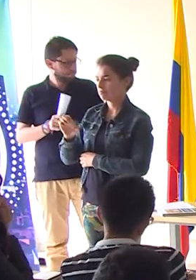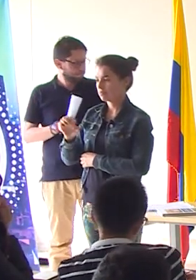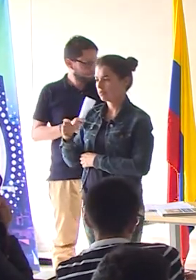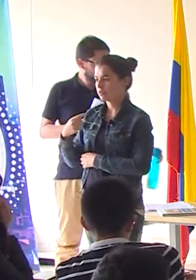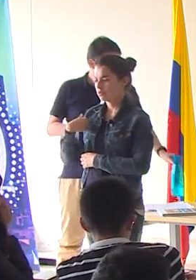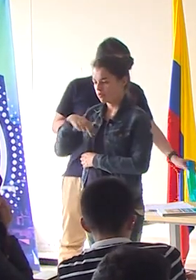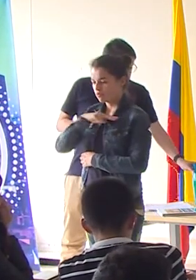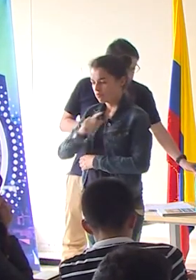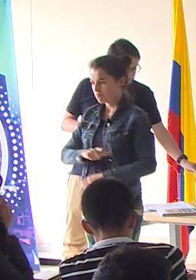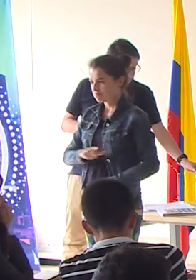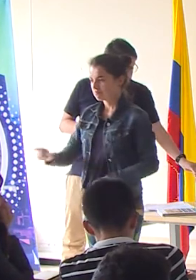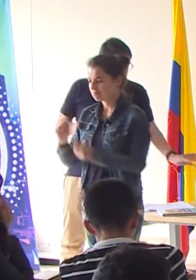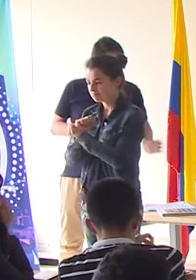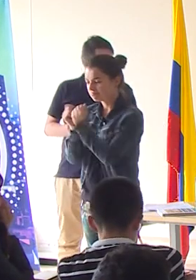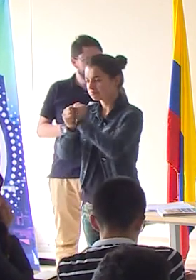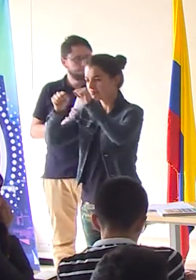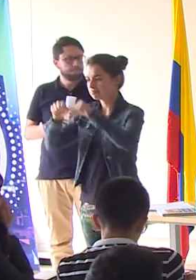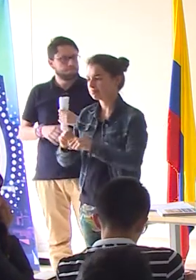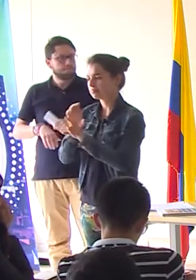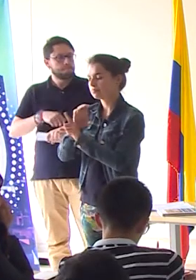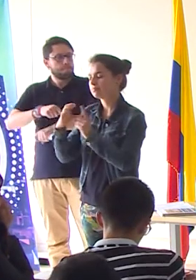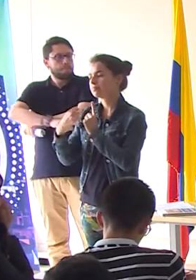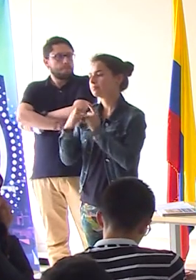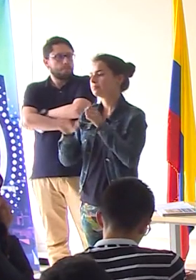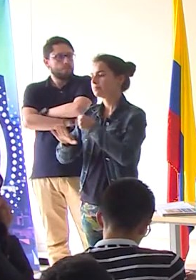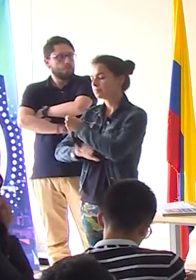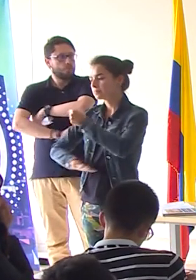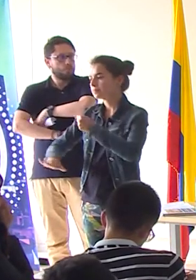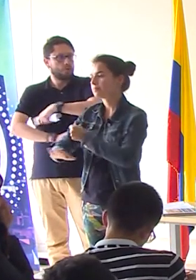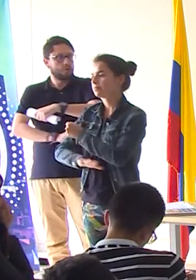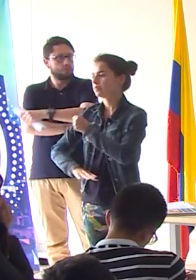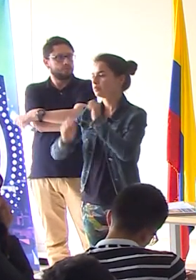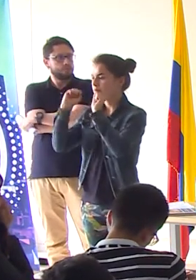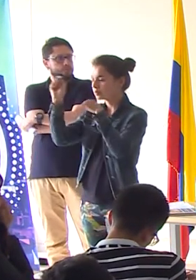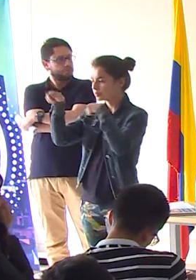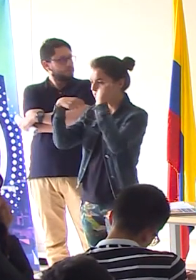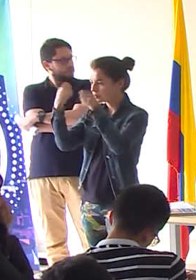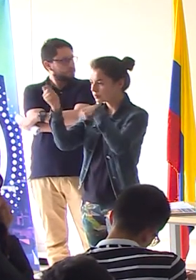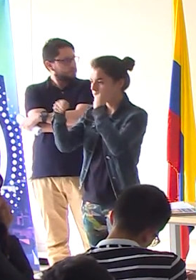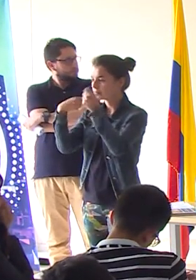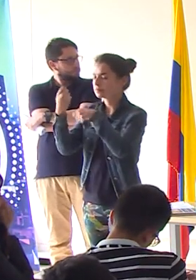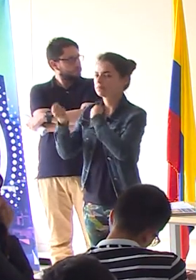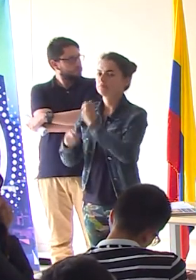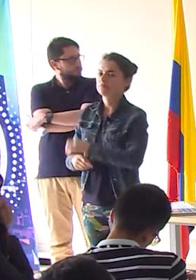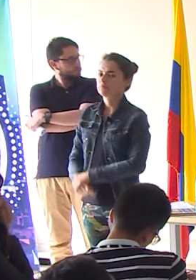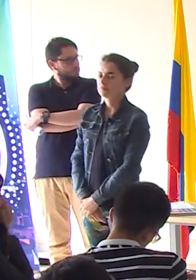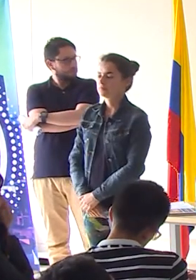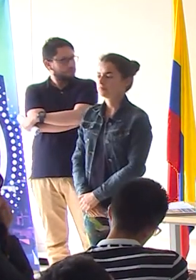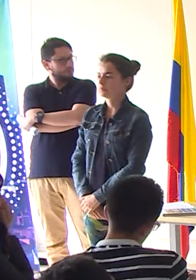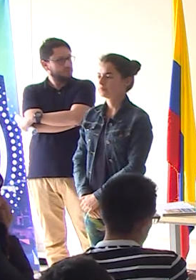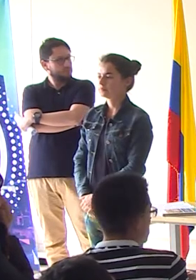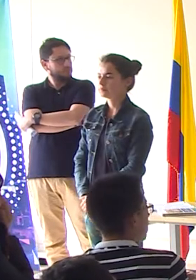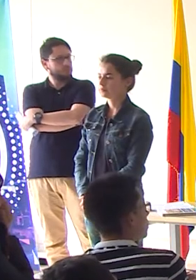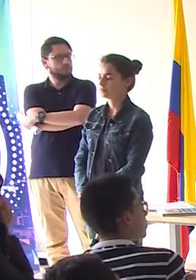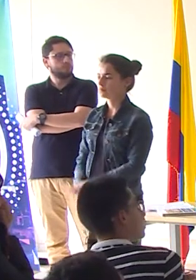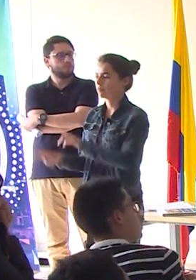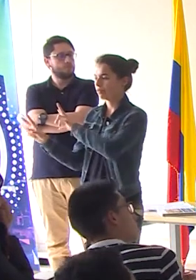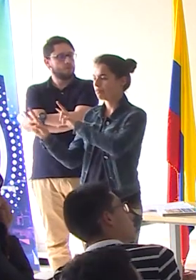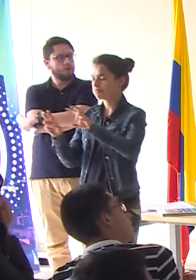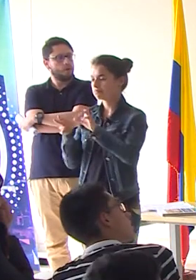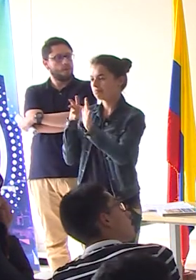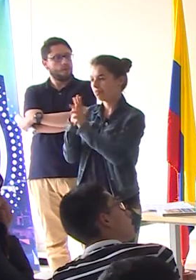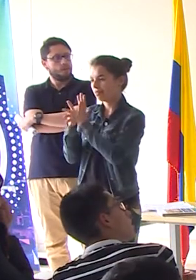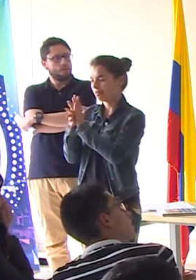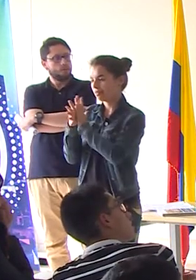transformadores de esa cultura basada en la comercialización quiero citar como un fragmento